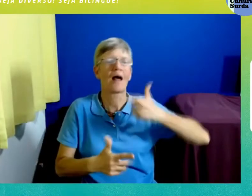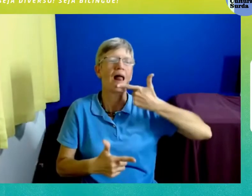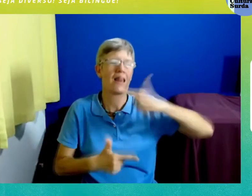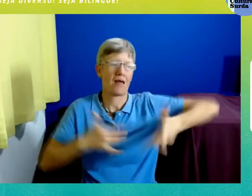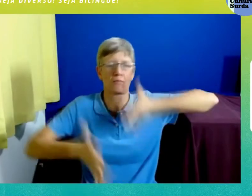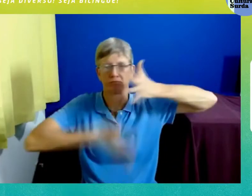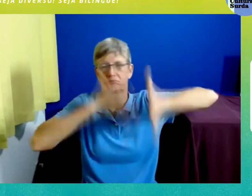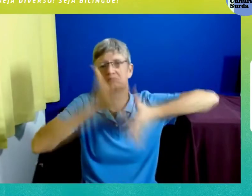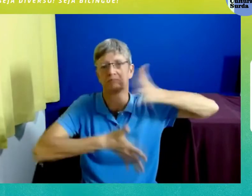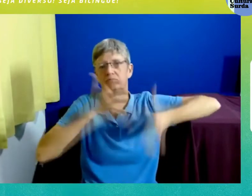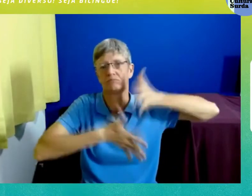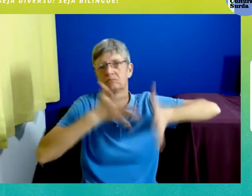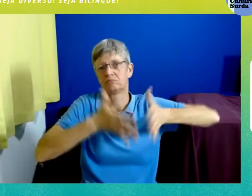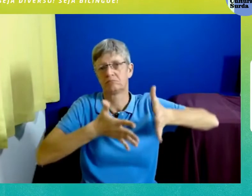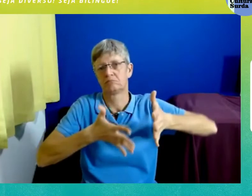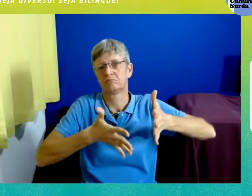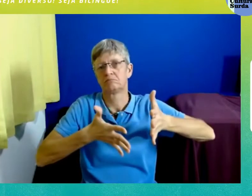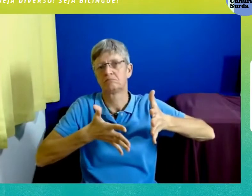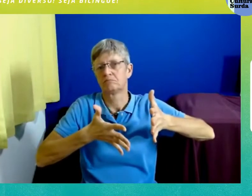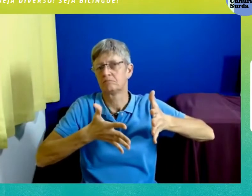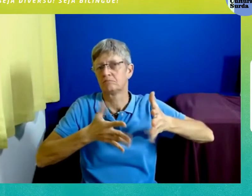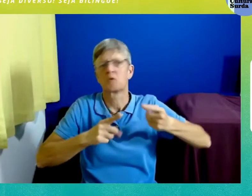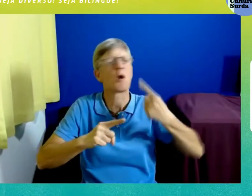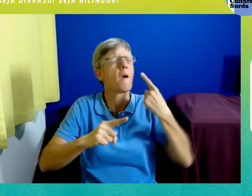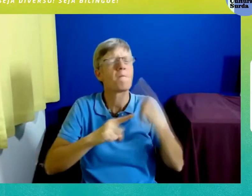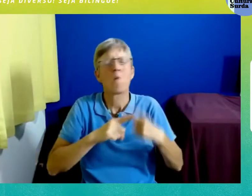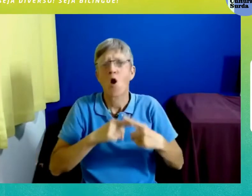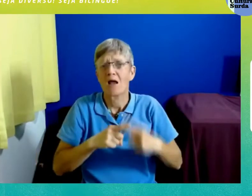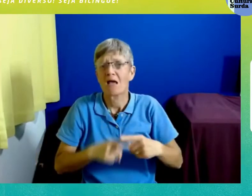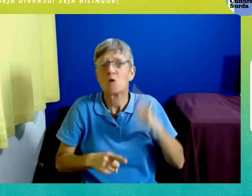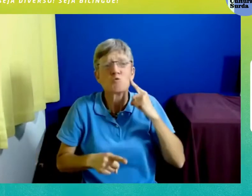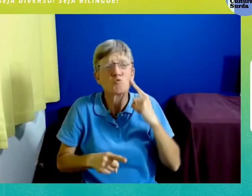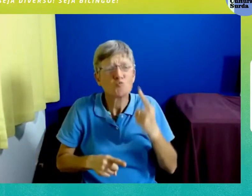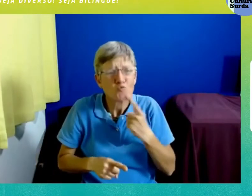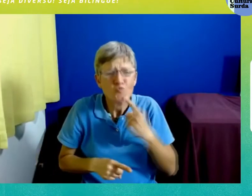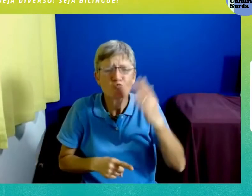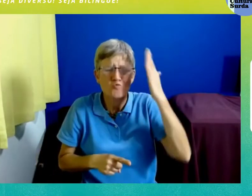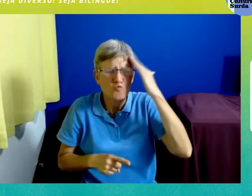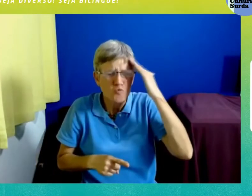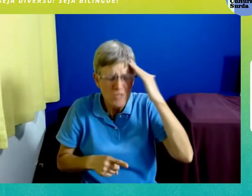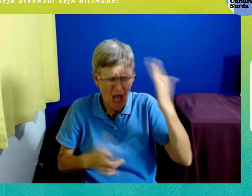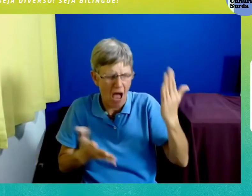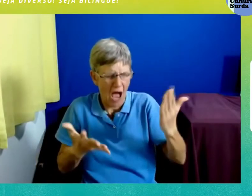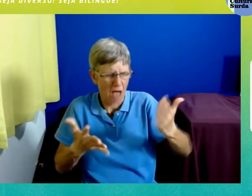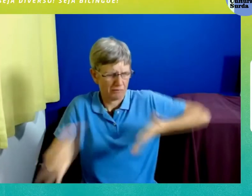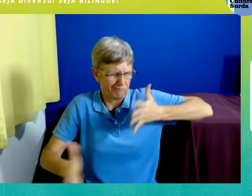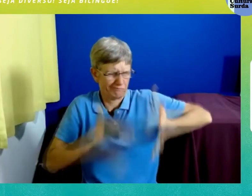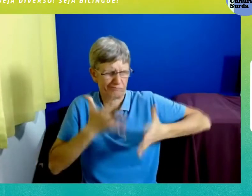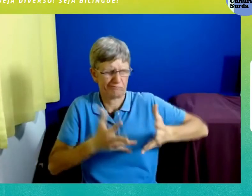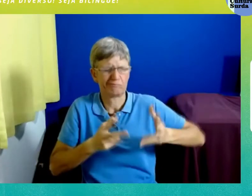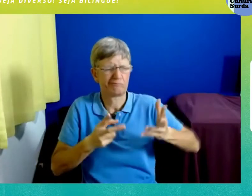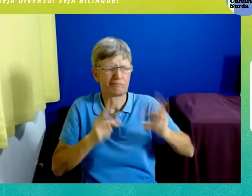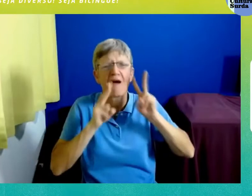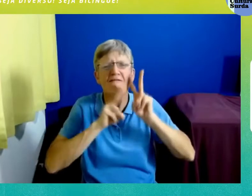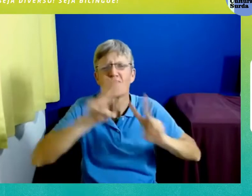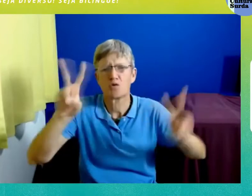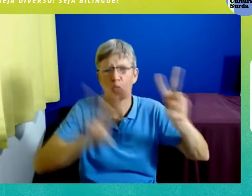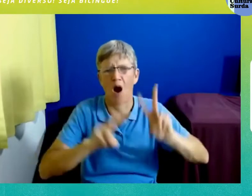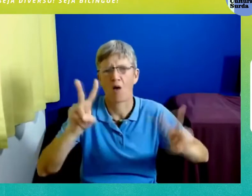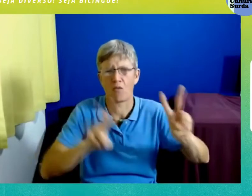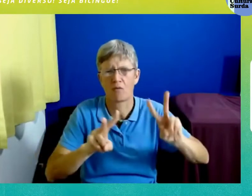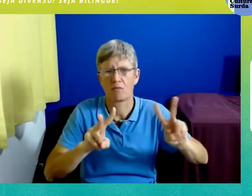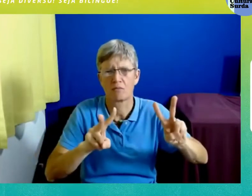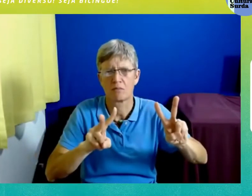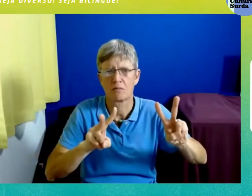a literatura junto com a língua. Por quê? Porque o surdo, ele sabe a língua